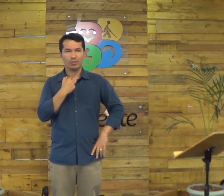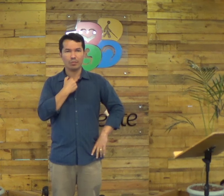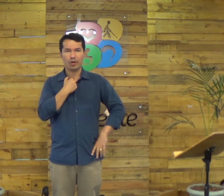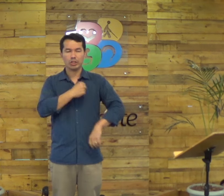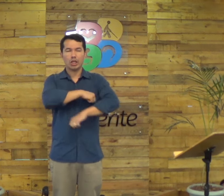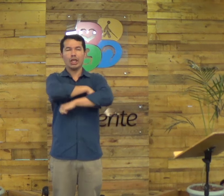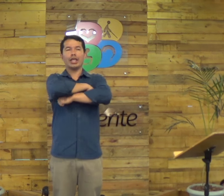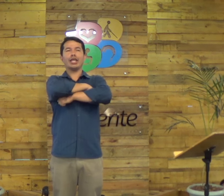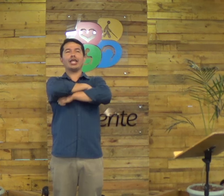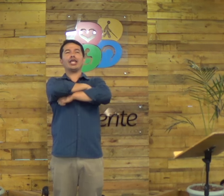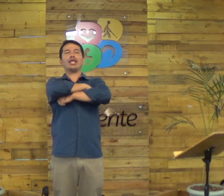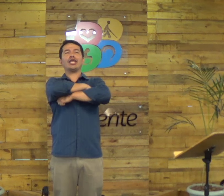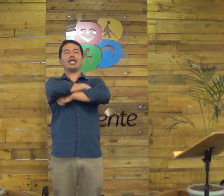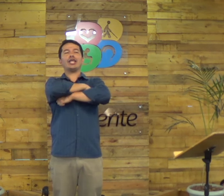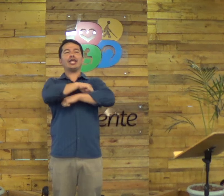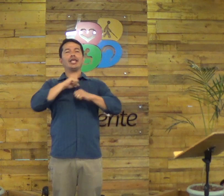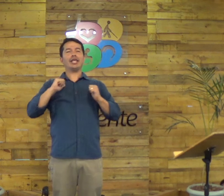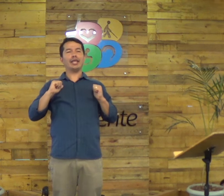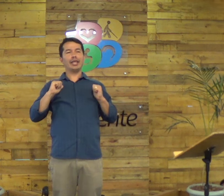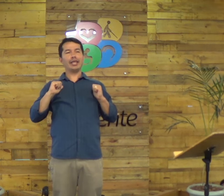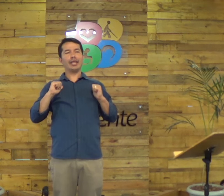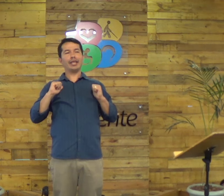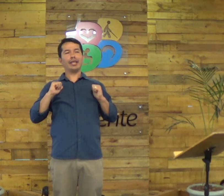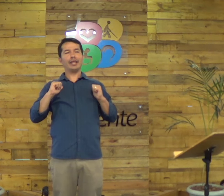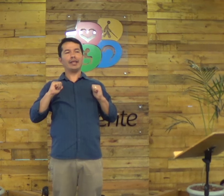faça o que ele fez, não fique na sua,